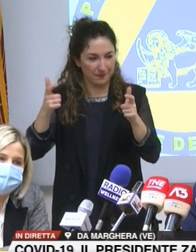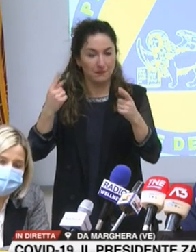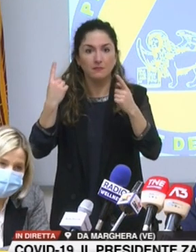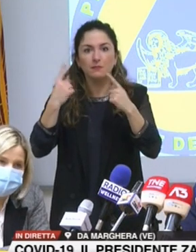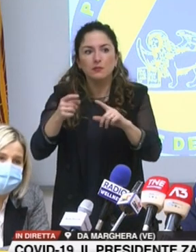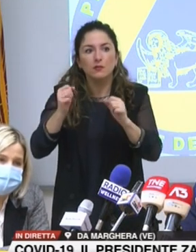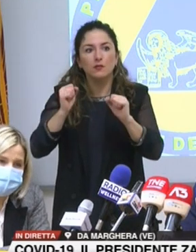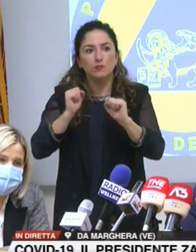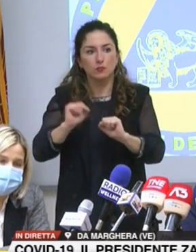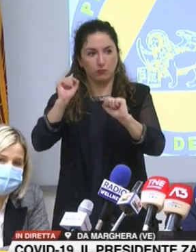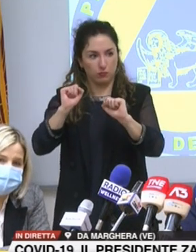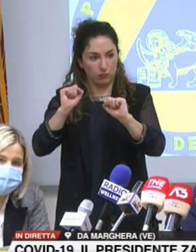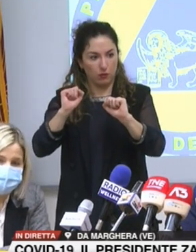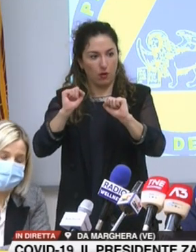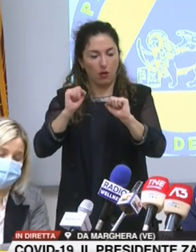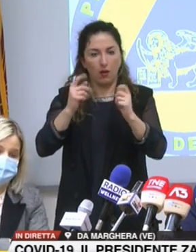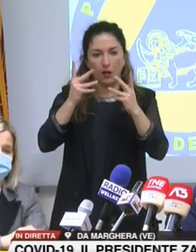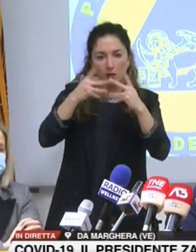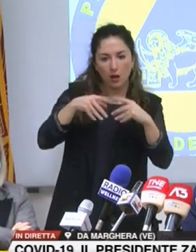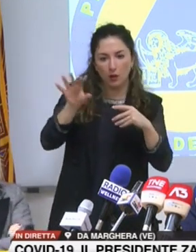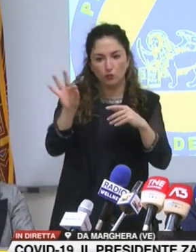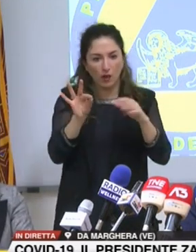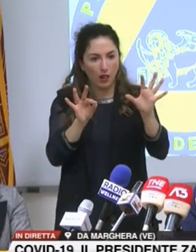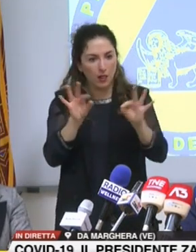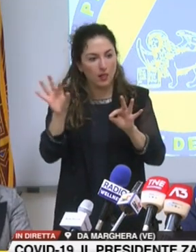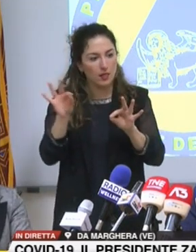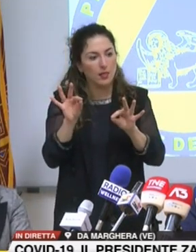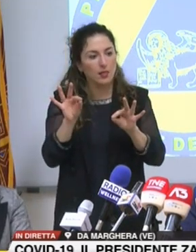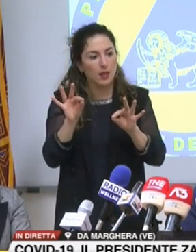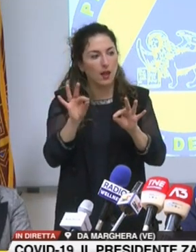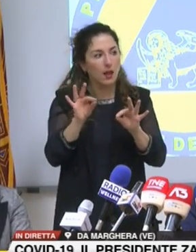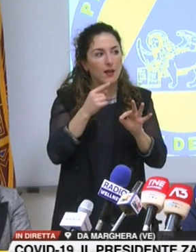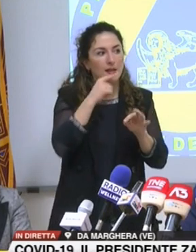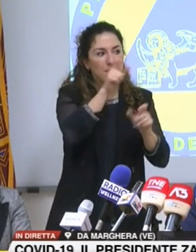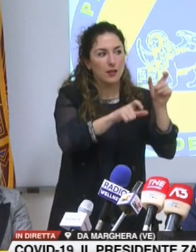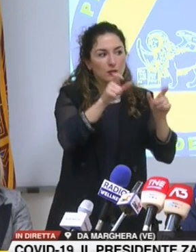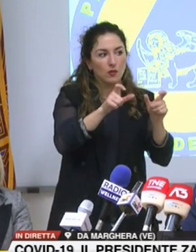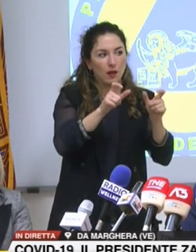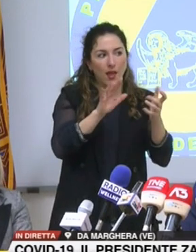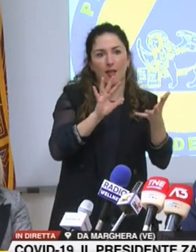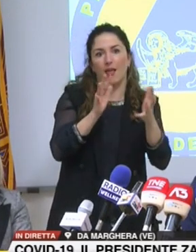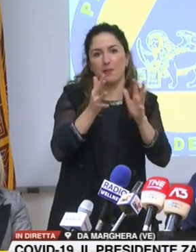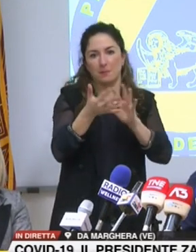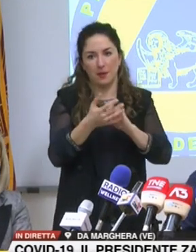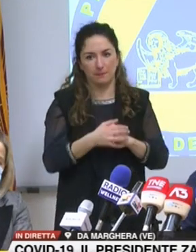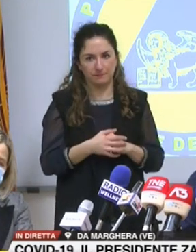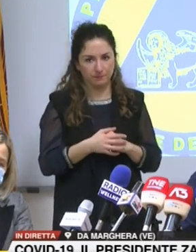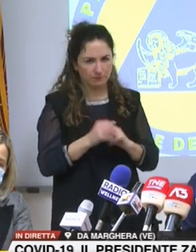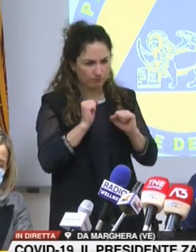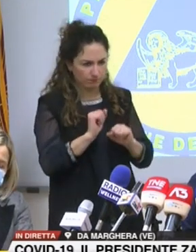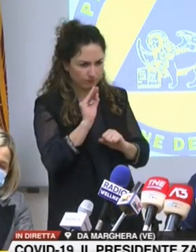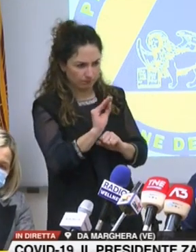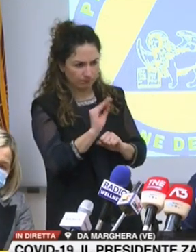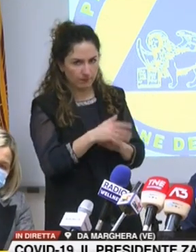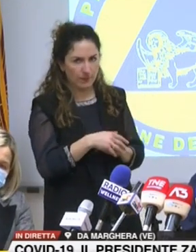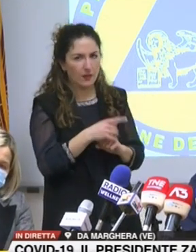cambiare radicalmente anche un po' le scelte organizzative di immunizzazione delle persone. Posso fare un'altra domanda, dottor Mongillo?